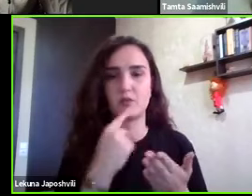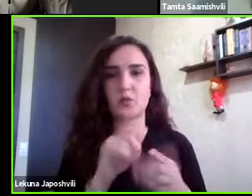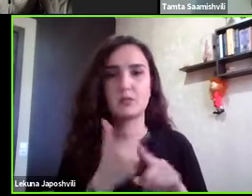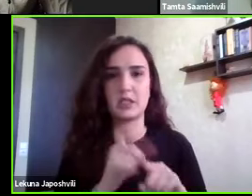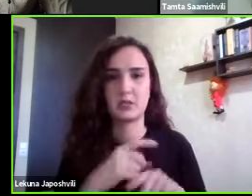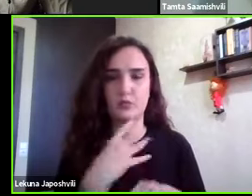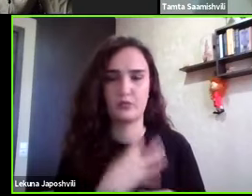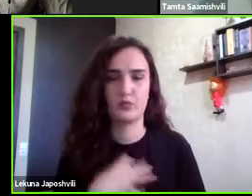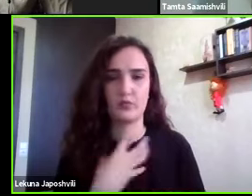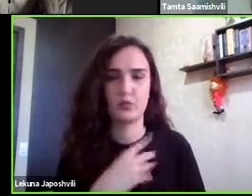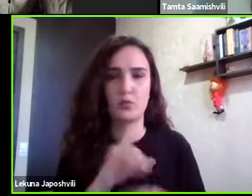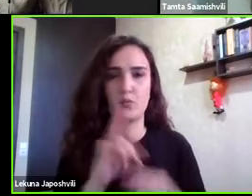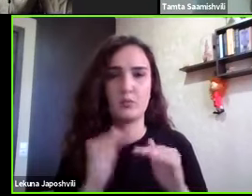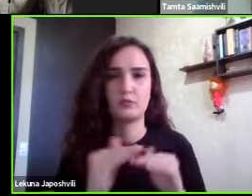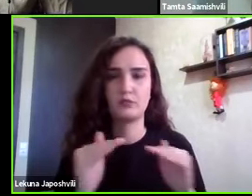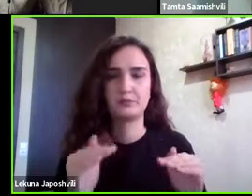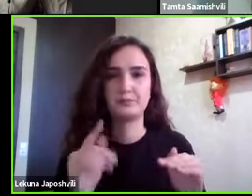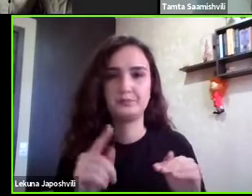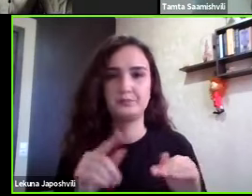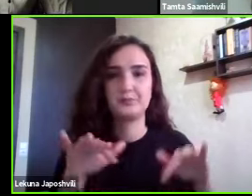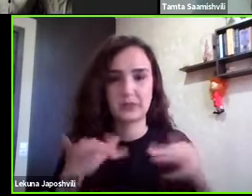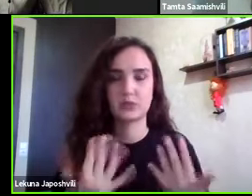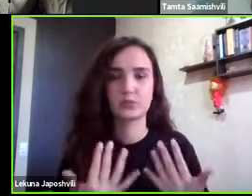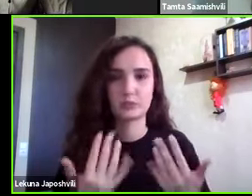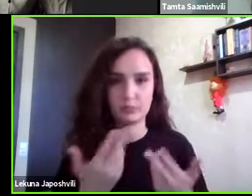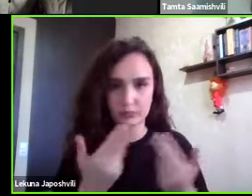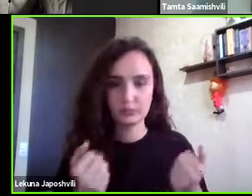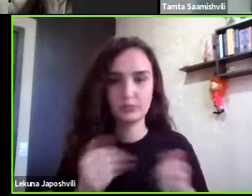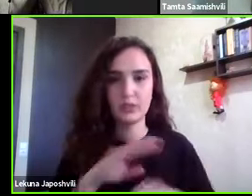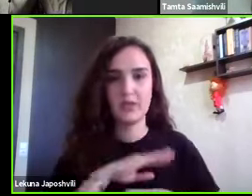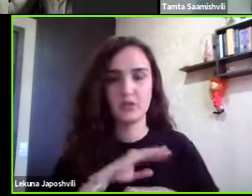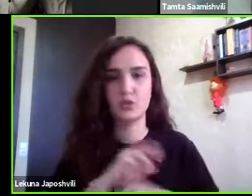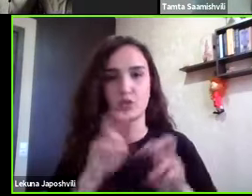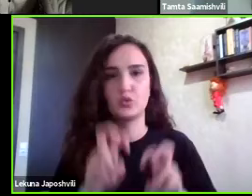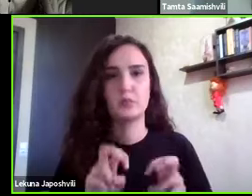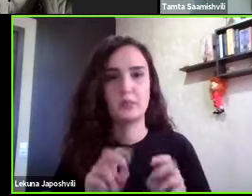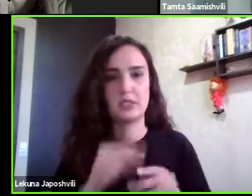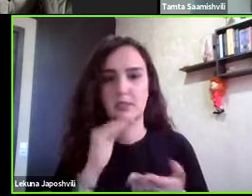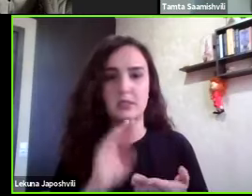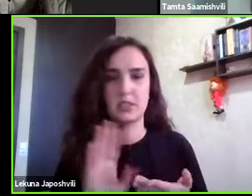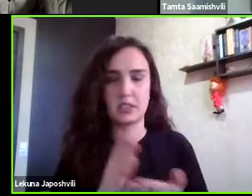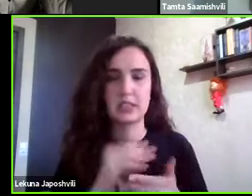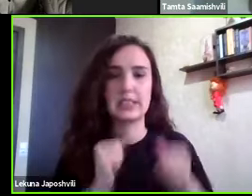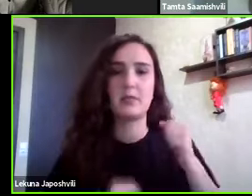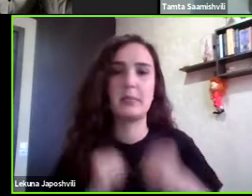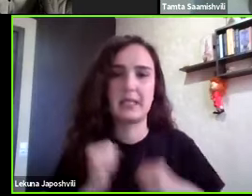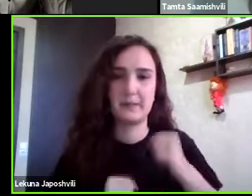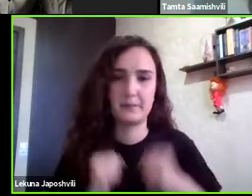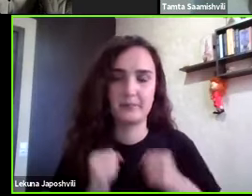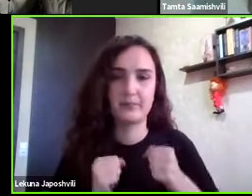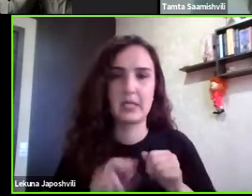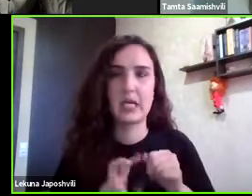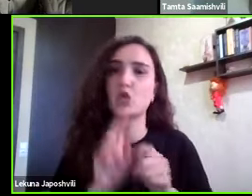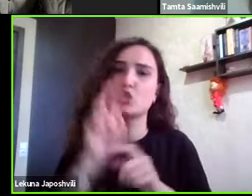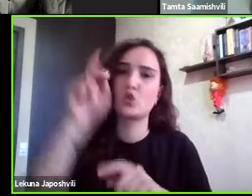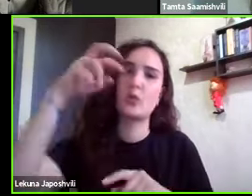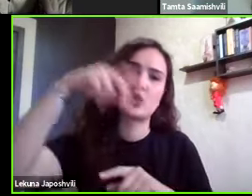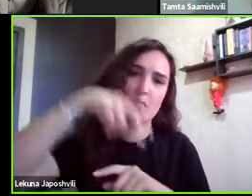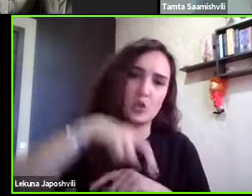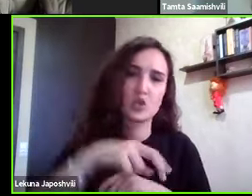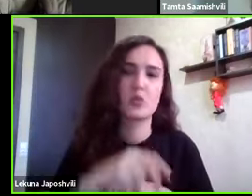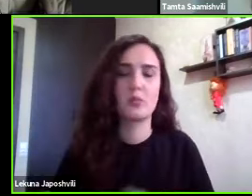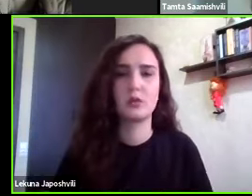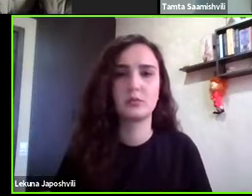ძალიან მნიშვნელოვანია, რომ ბავშვი დაიღალოს, ხო? ანუ უბრალოდ აივანზე ჯდომა არ არის საკმარისი, ანუ სირბილი, აძრომა, ჩამოძრომა და ასე